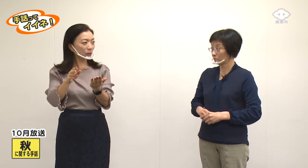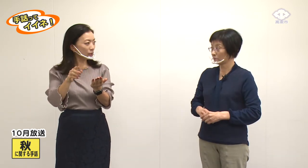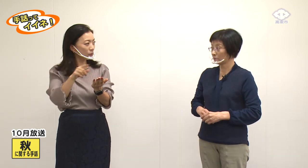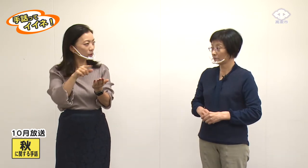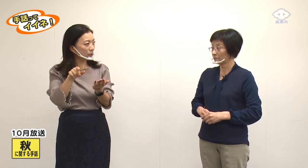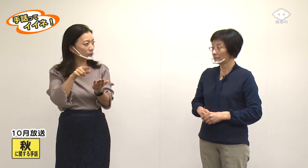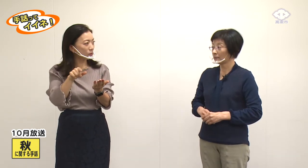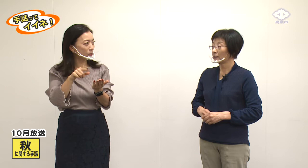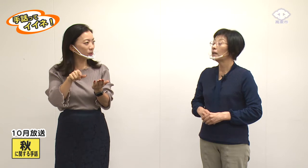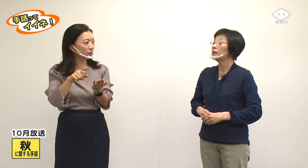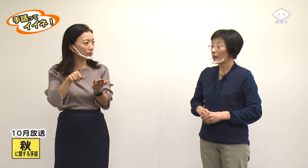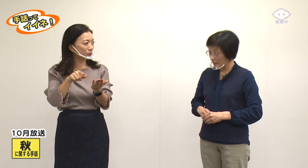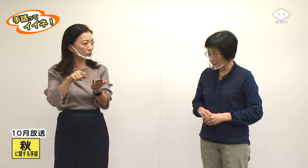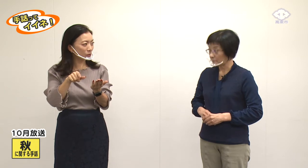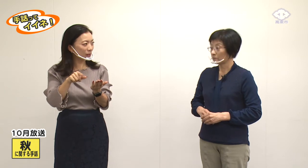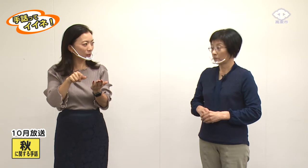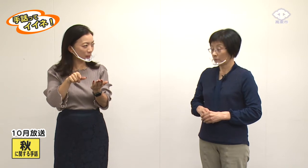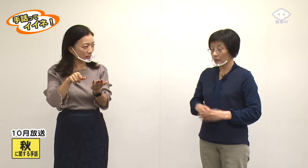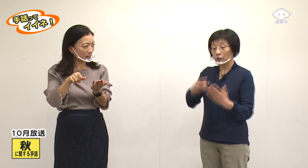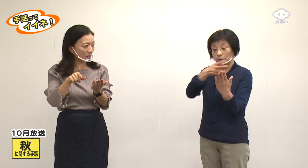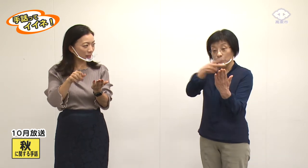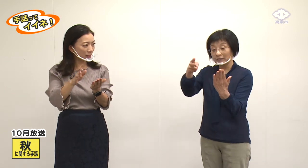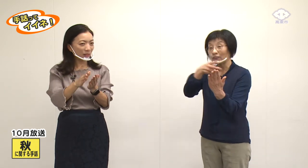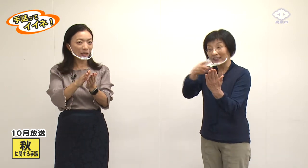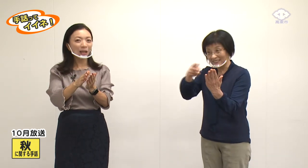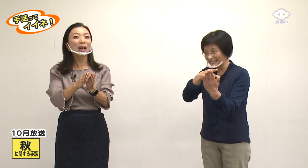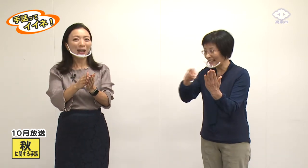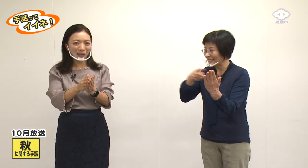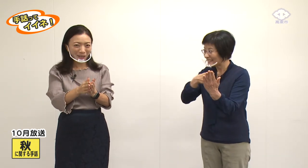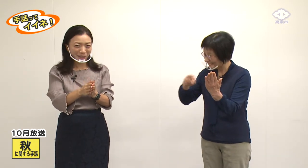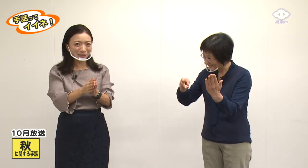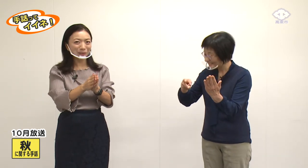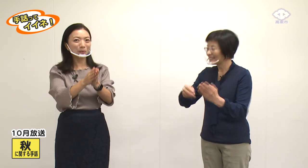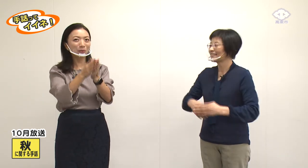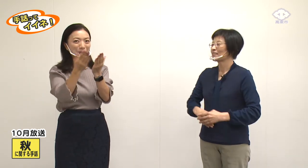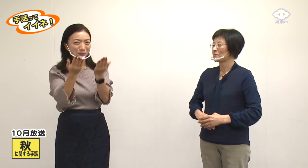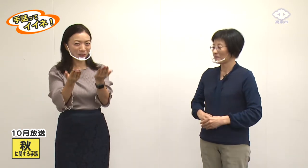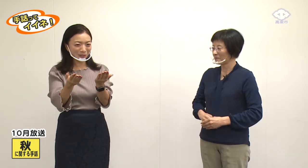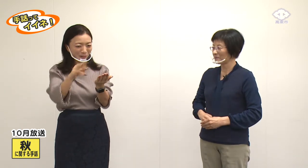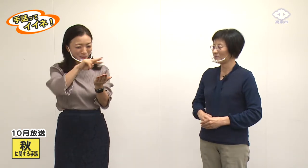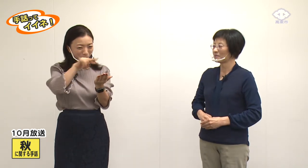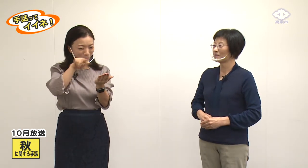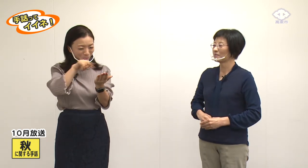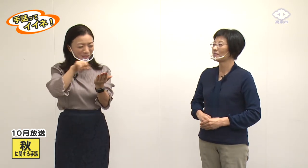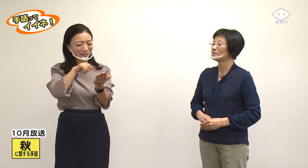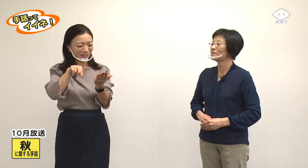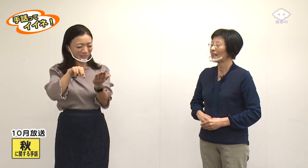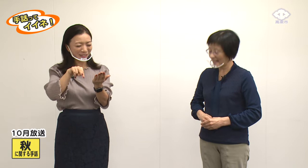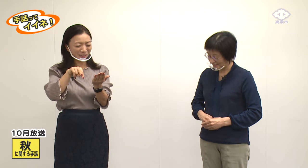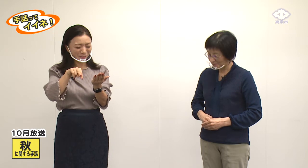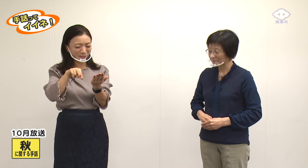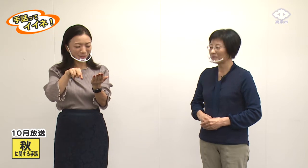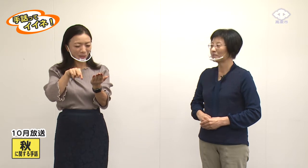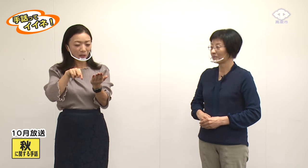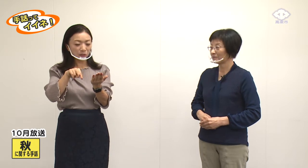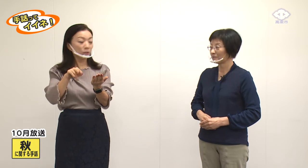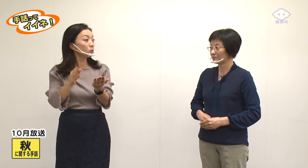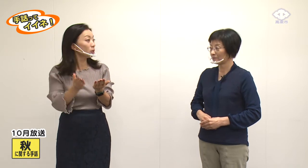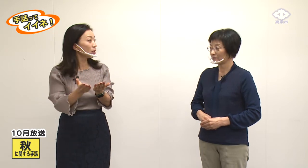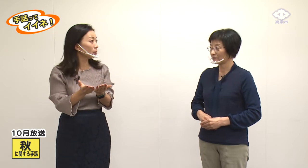書きの本もあると思うんですけど、はい、そういう場合は 横に読んでください。 はい、本を広げてこうですね。はい、新聞なんかは